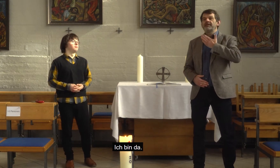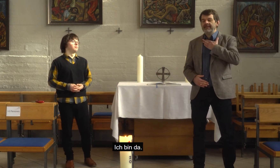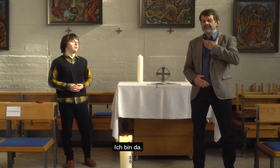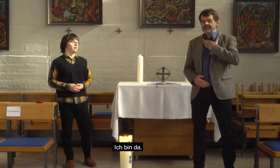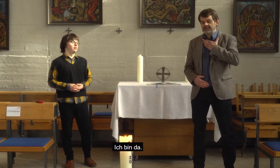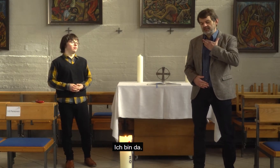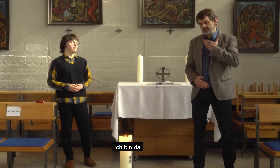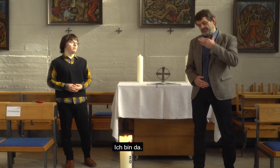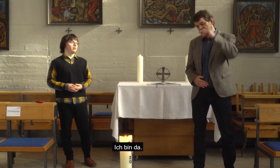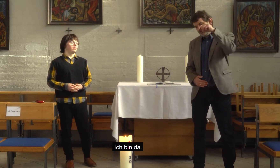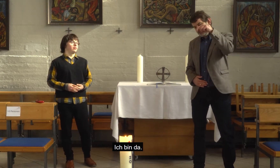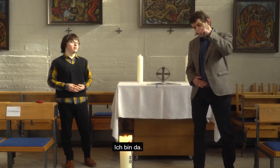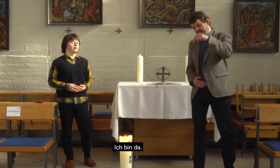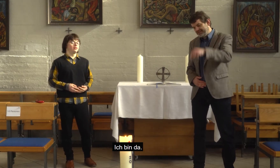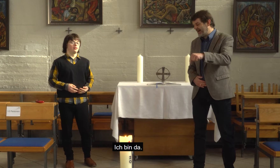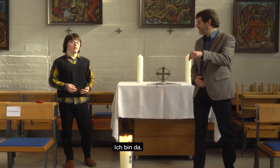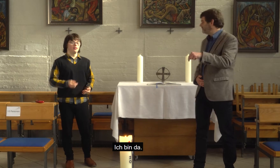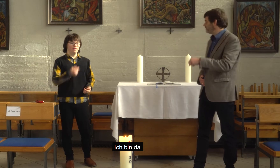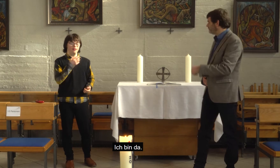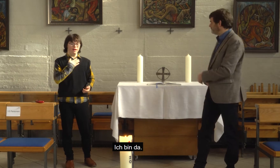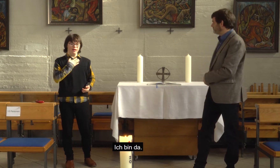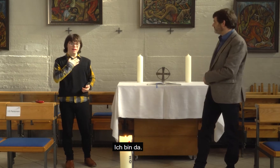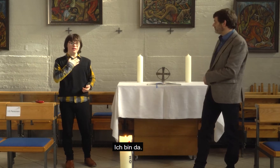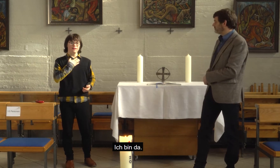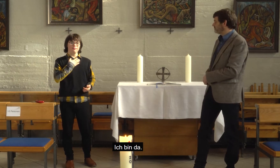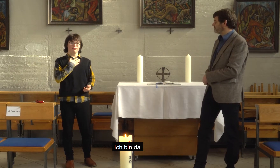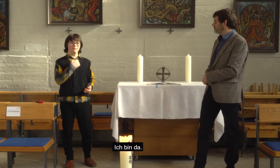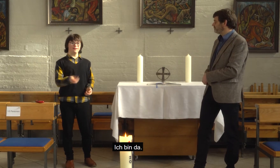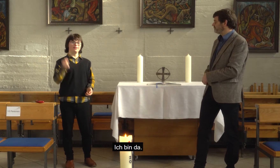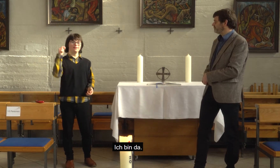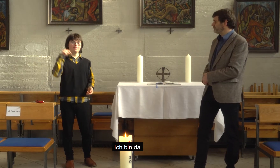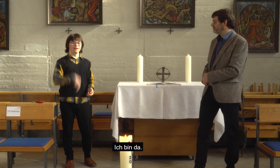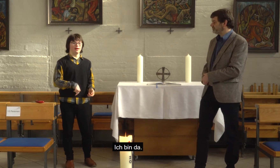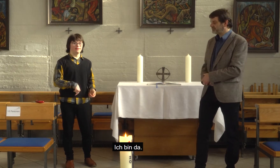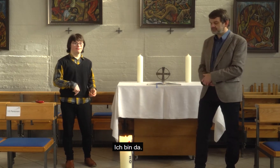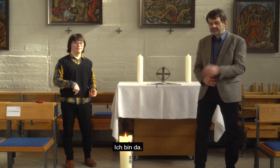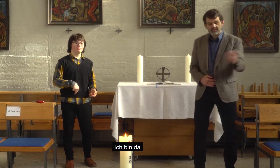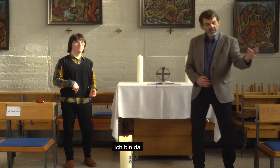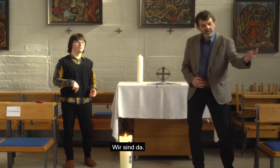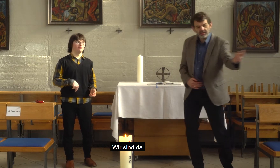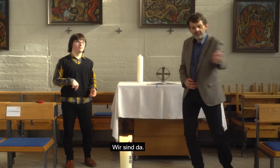Ich bin da. Ich bin da.